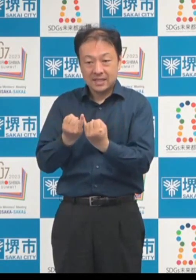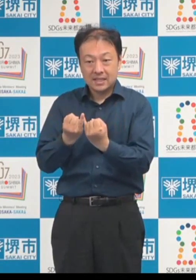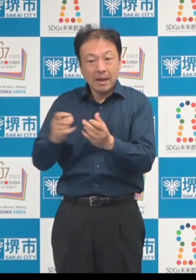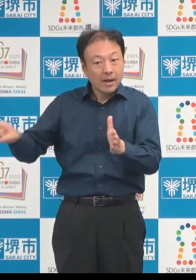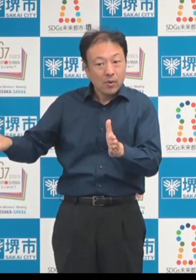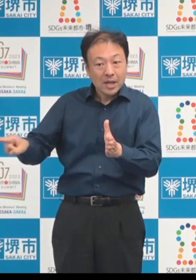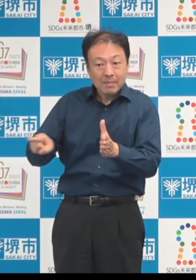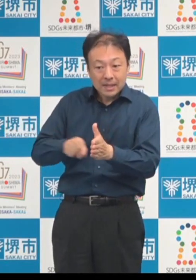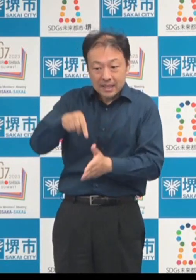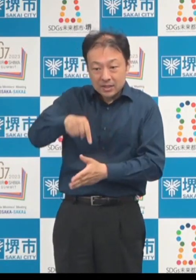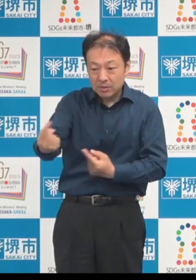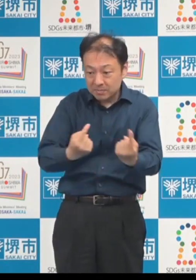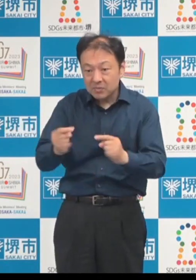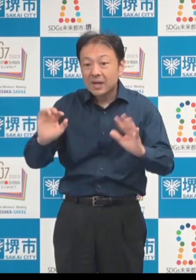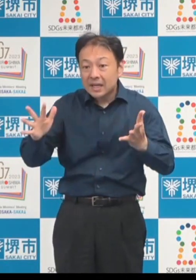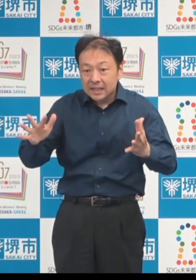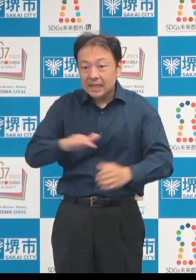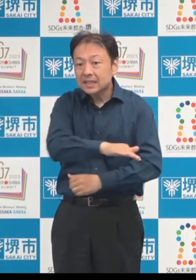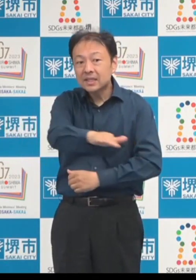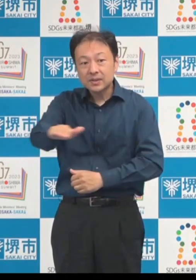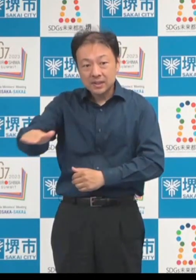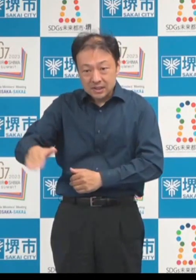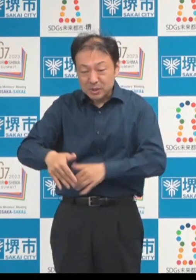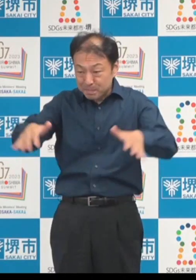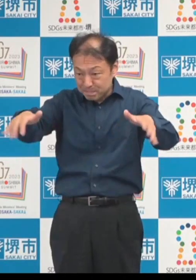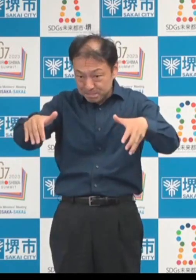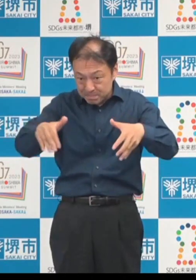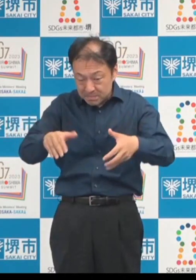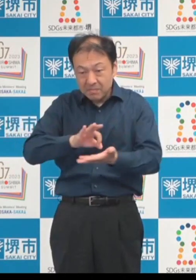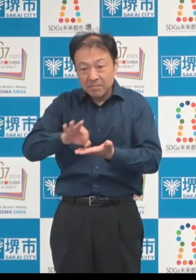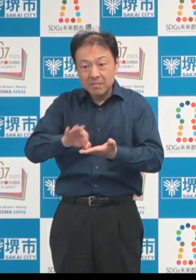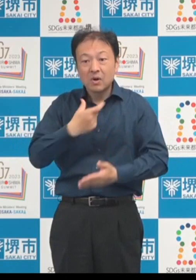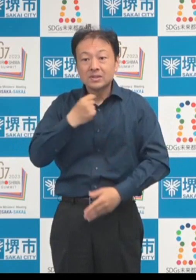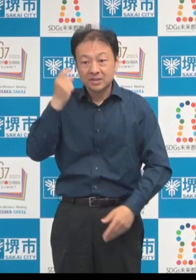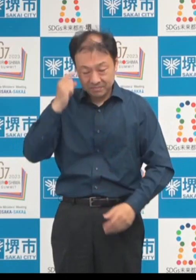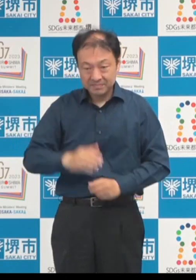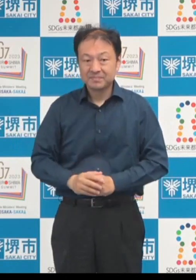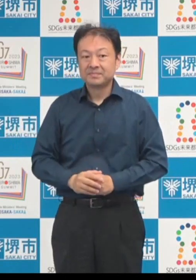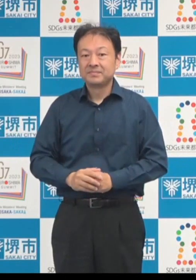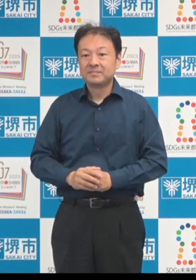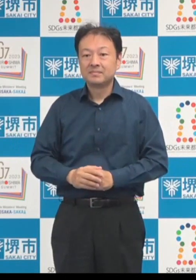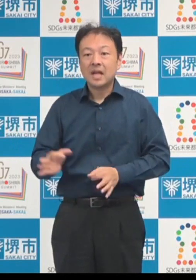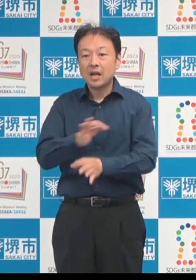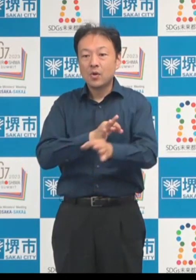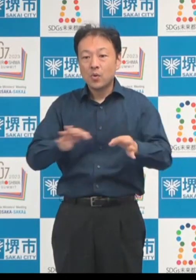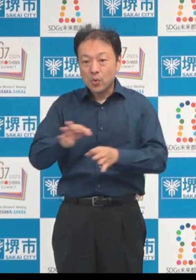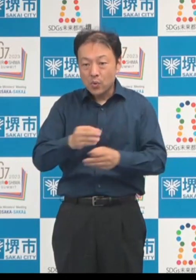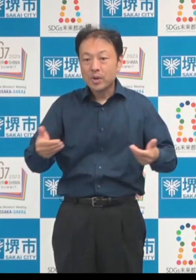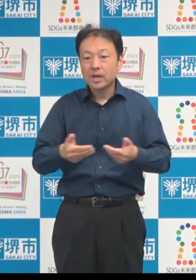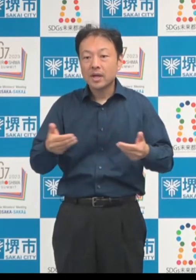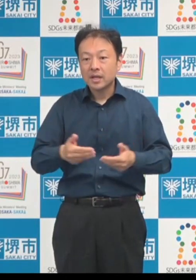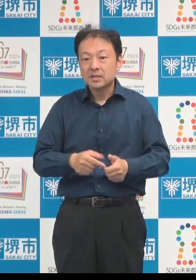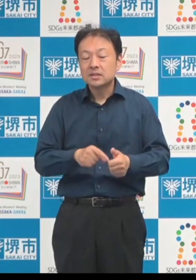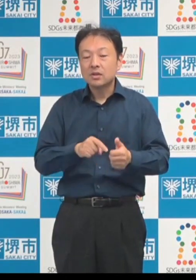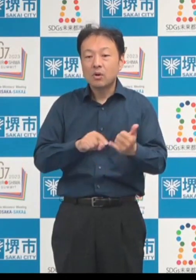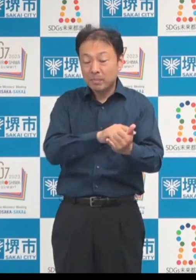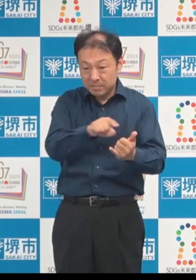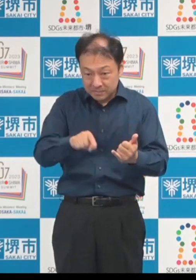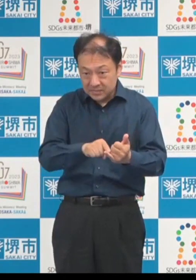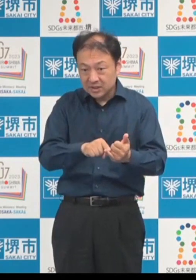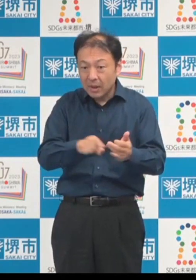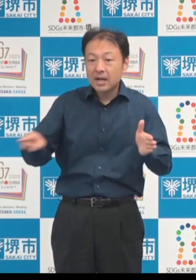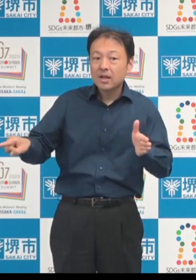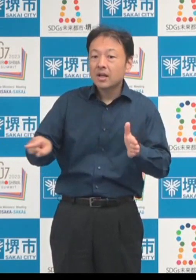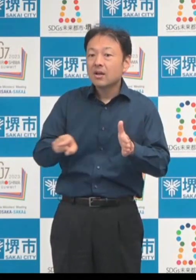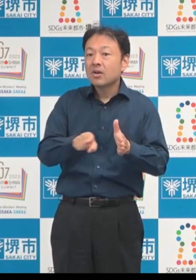来られてなかった方に多くご利用いただきたいと思っております。で、運営事業者の方でですね、これまでいろんな地域でですね、実績を上げ